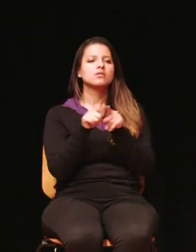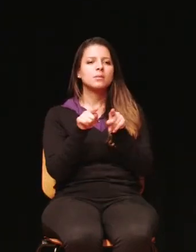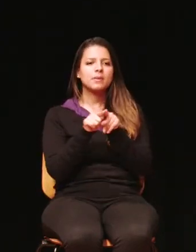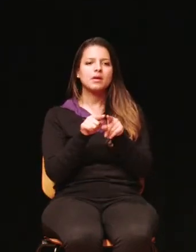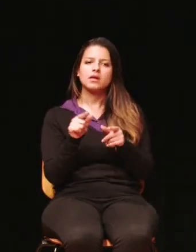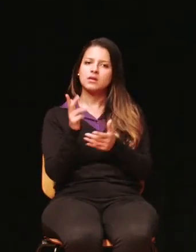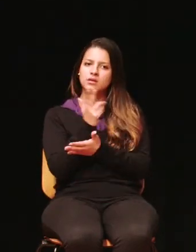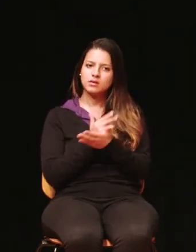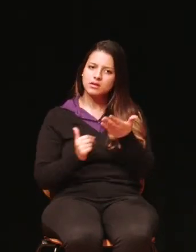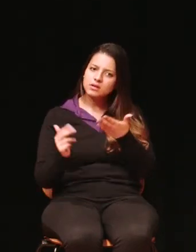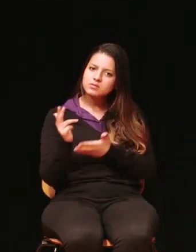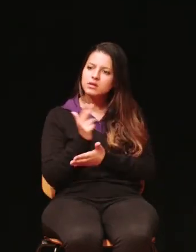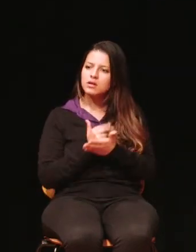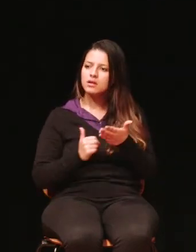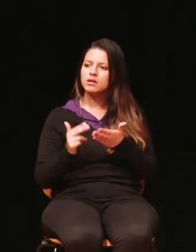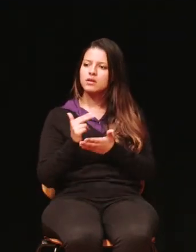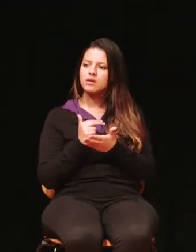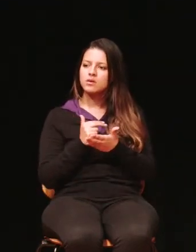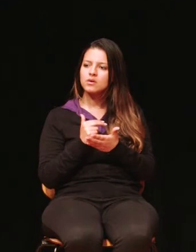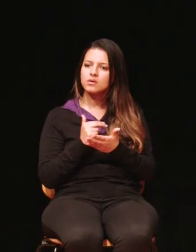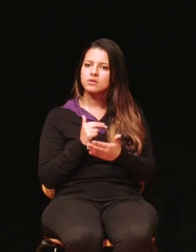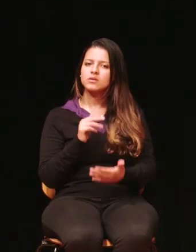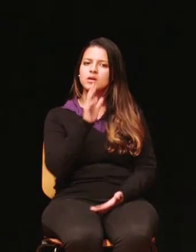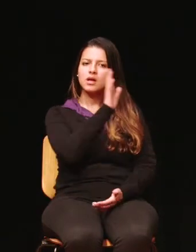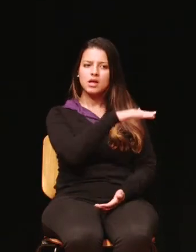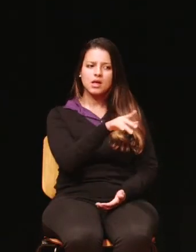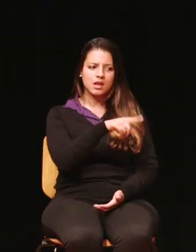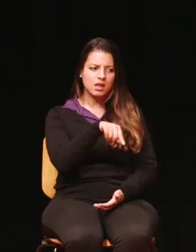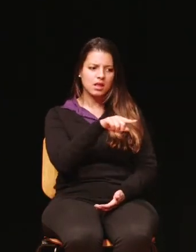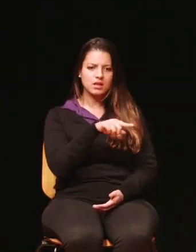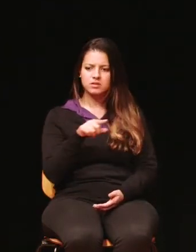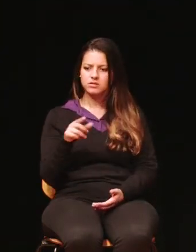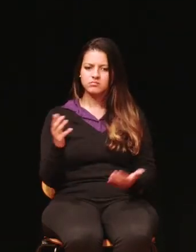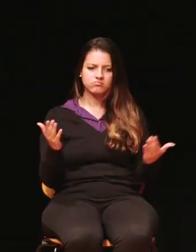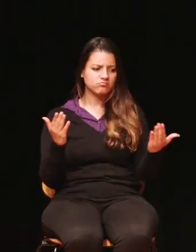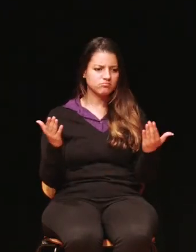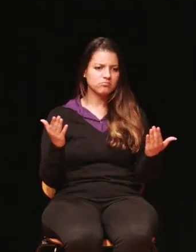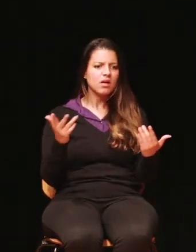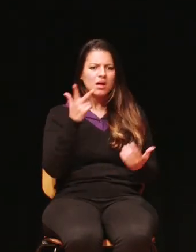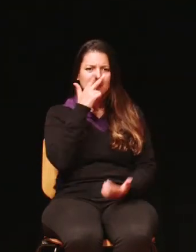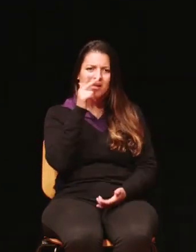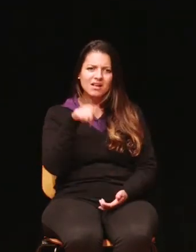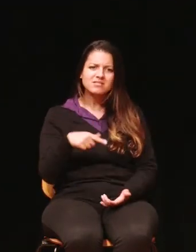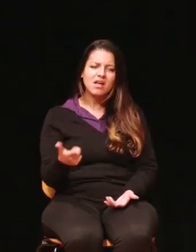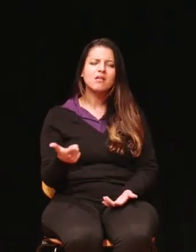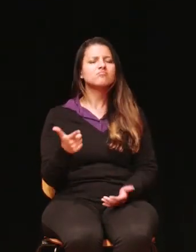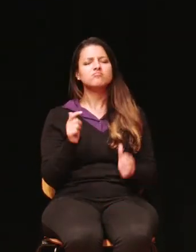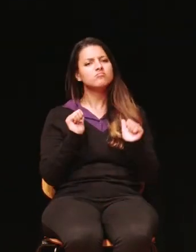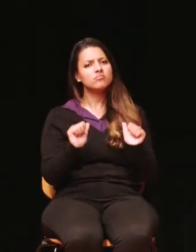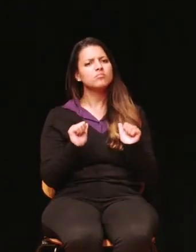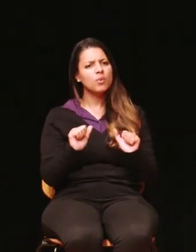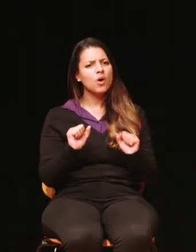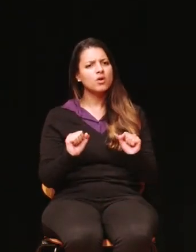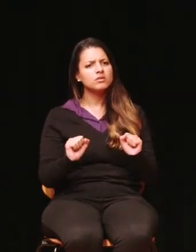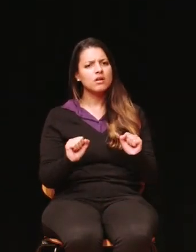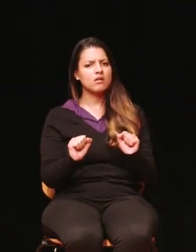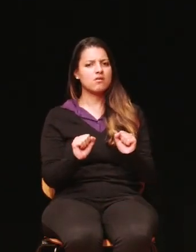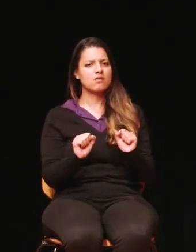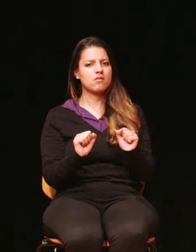desenhos das crianças, foram uma arma muito poderosa na mão, por exemplo, do